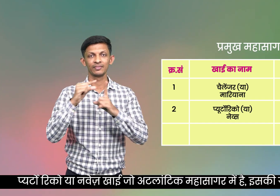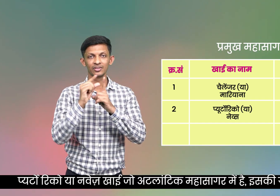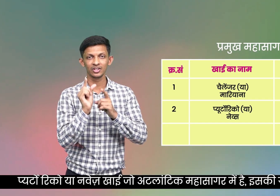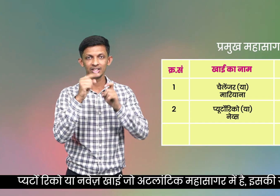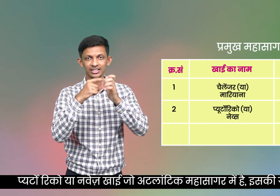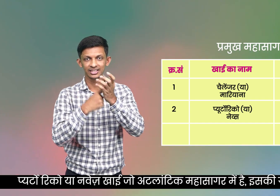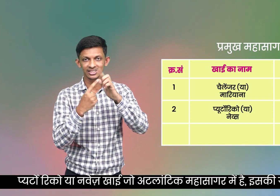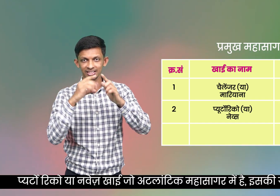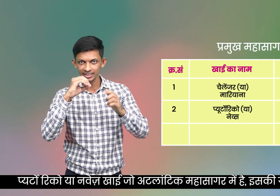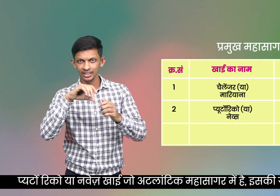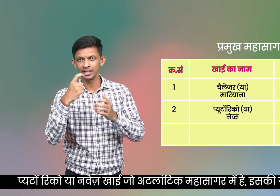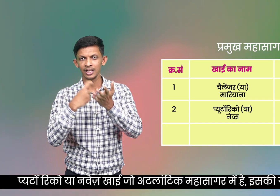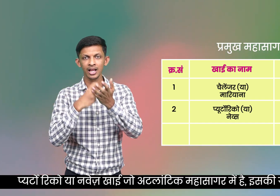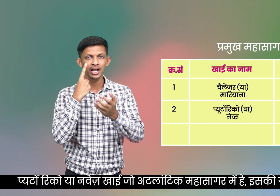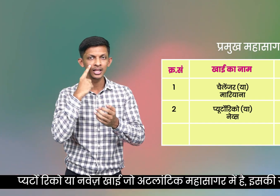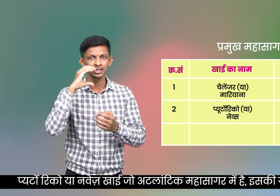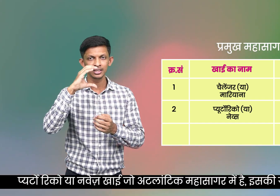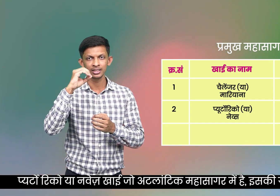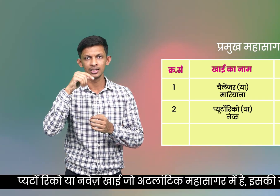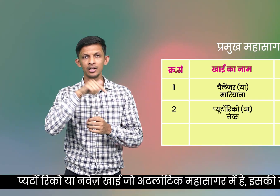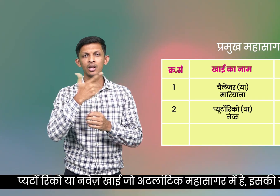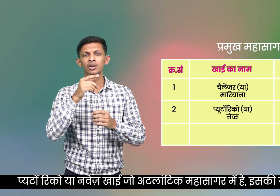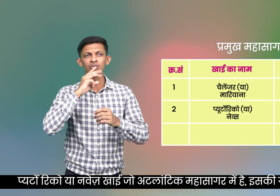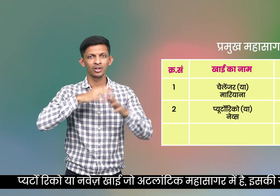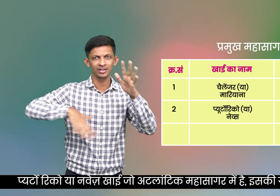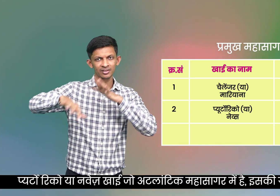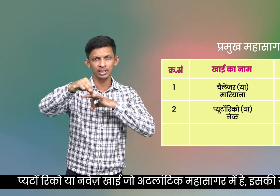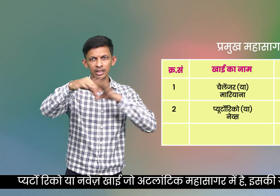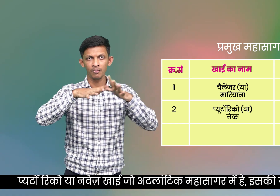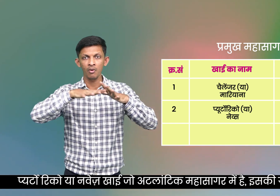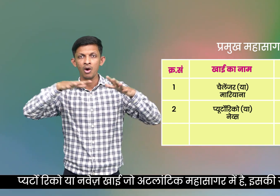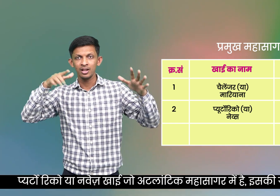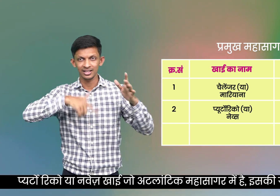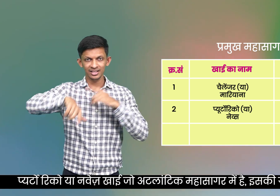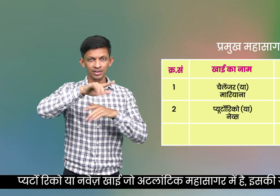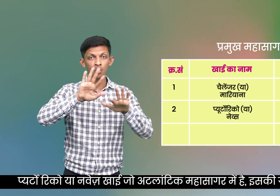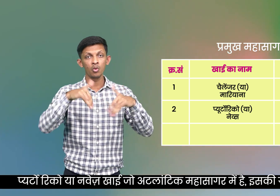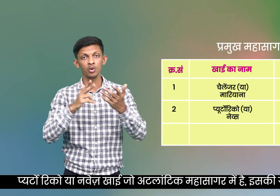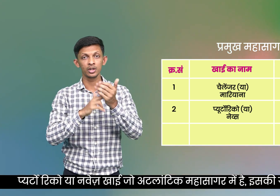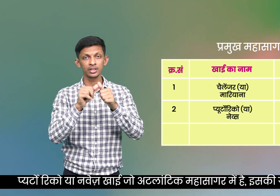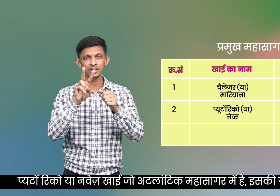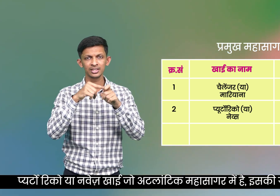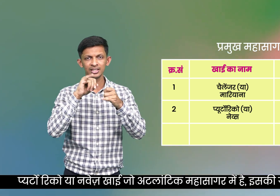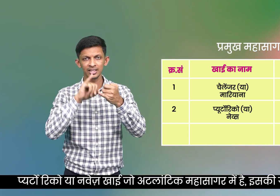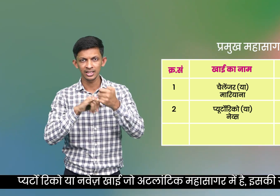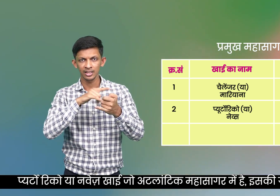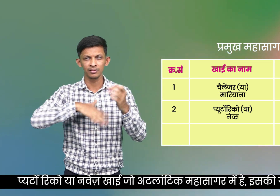प्यूर्टो रिको या नवेज खाई जो अटलांटिक महासागर में है, इसकी